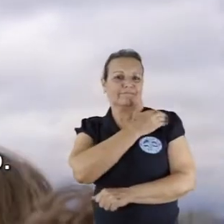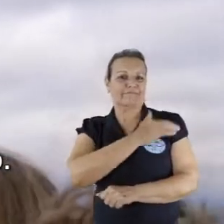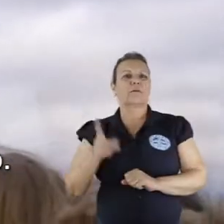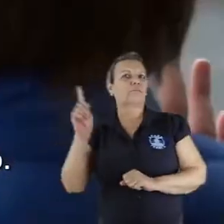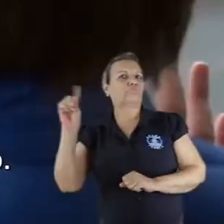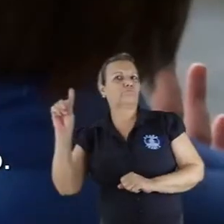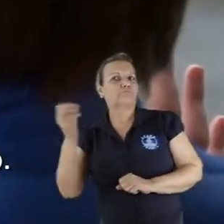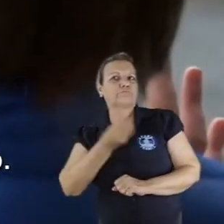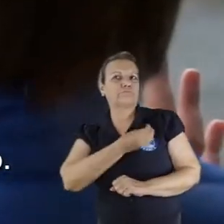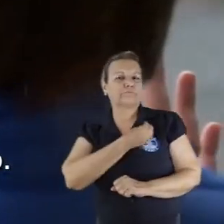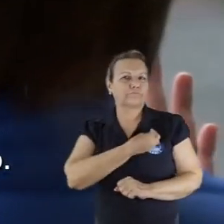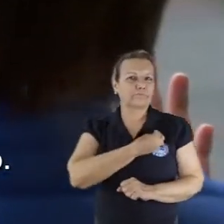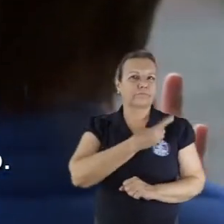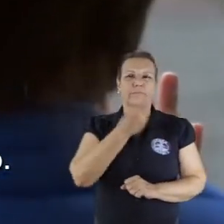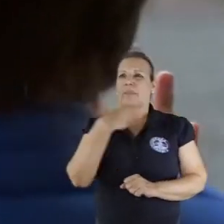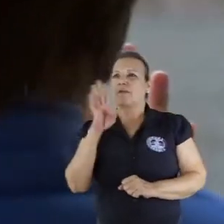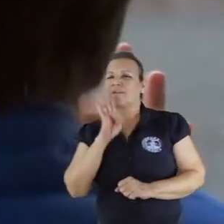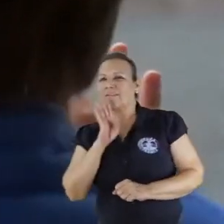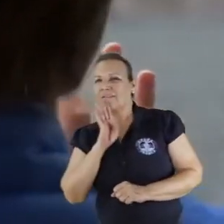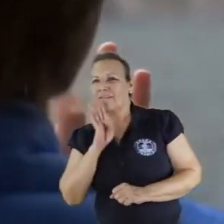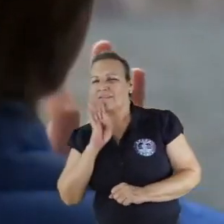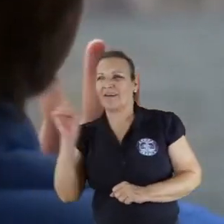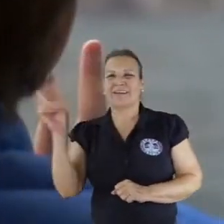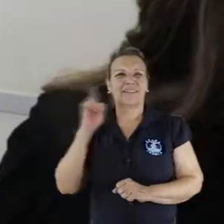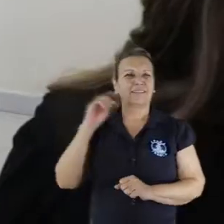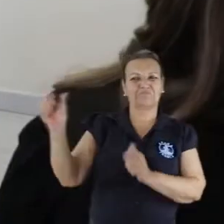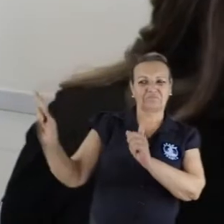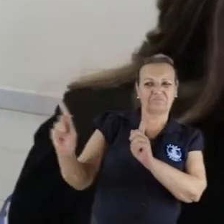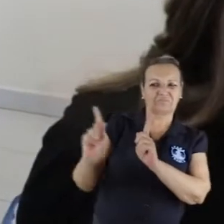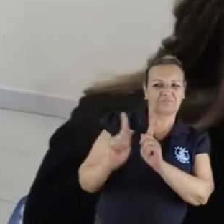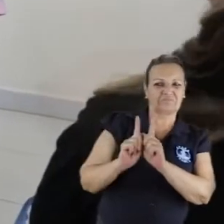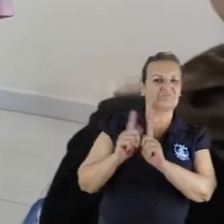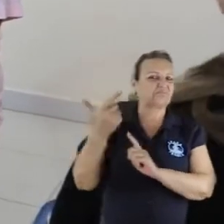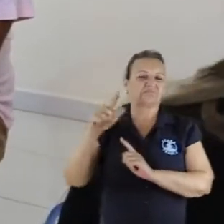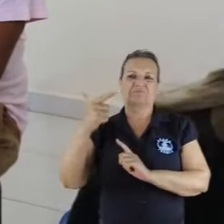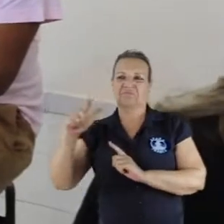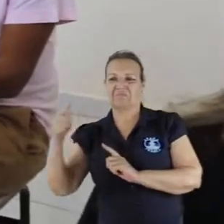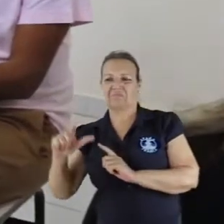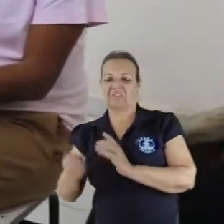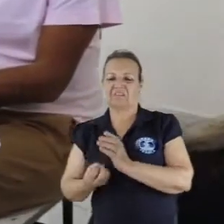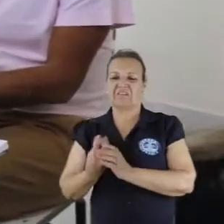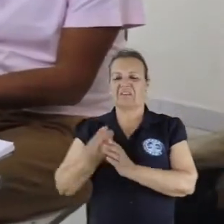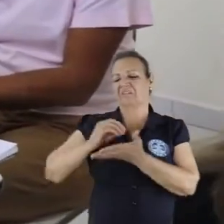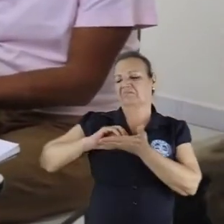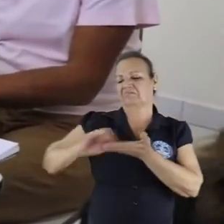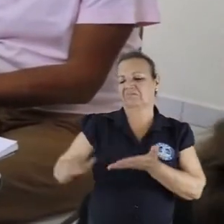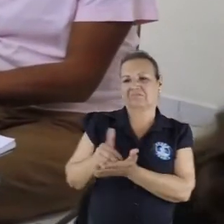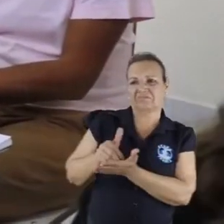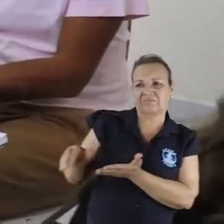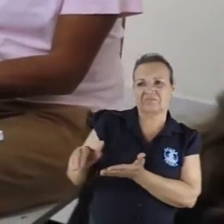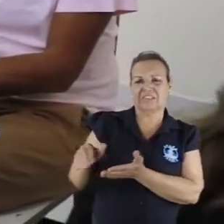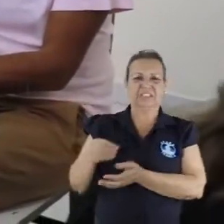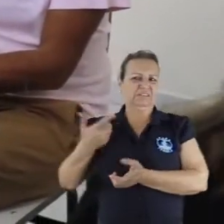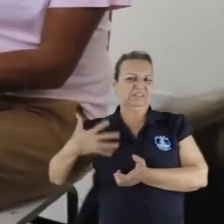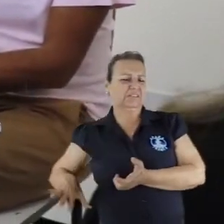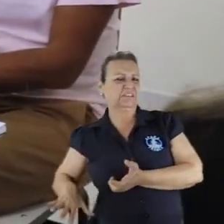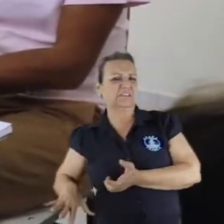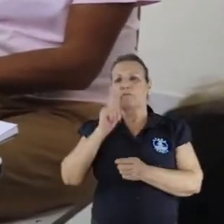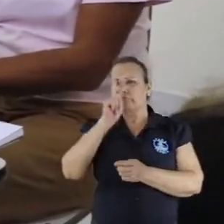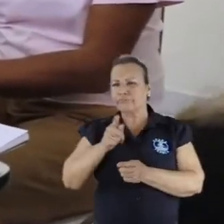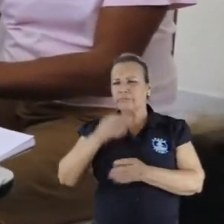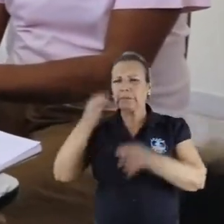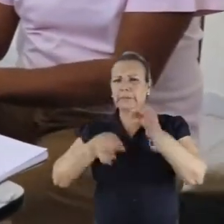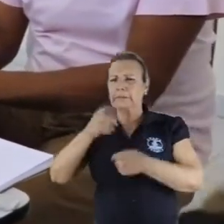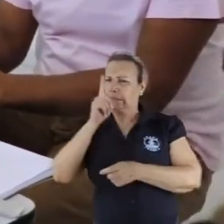a repulsa e o julgamento. Como entender o universo surdo sem conhecê-lo? Como entender